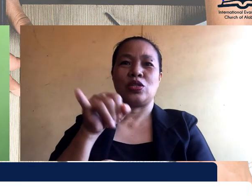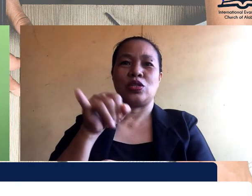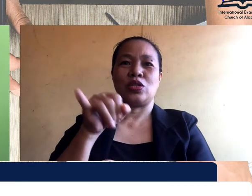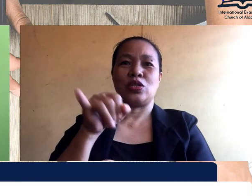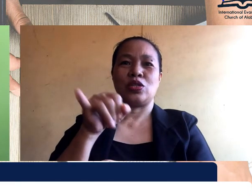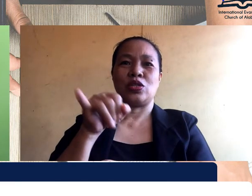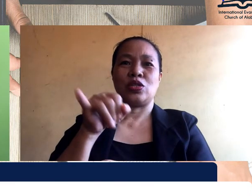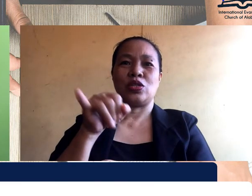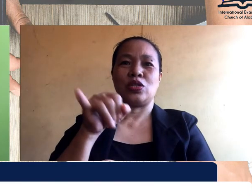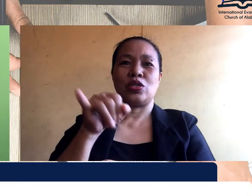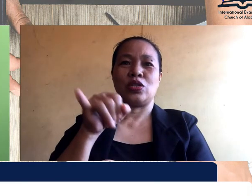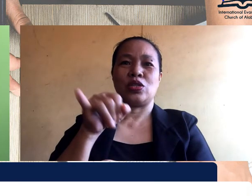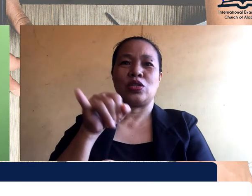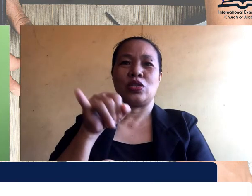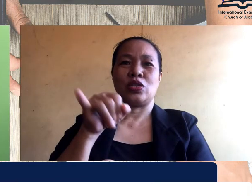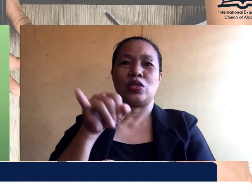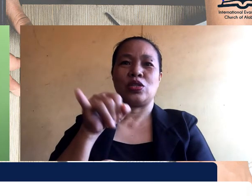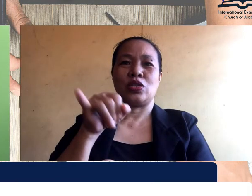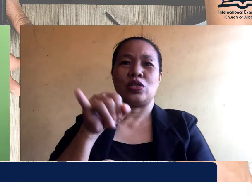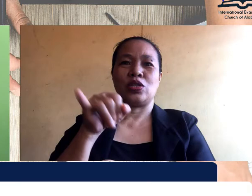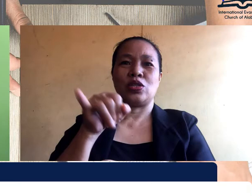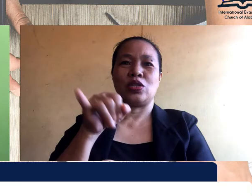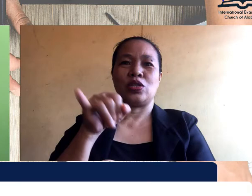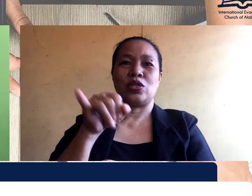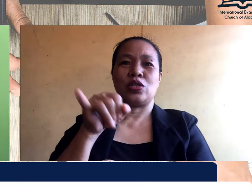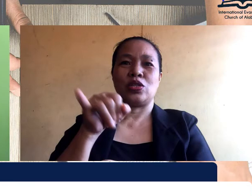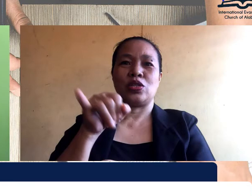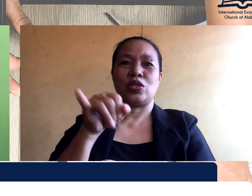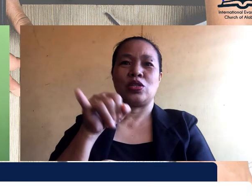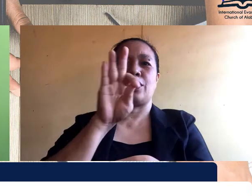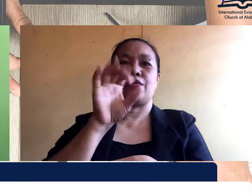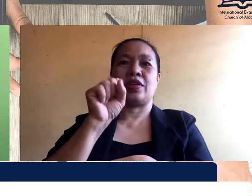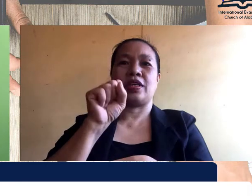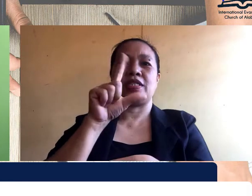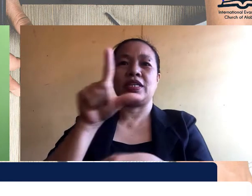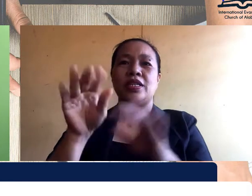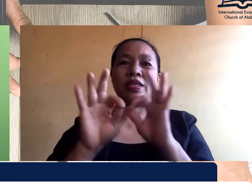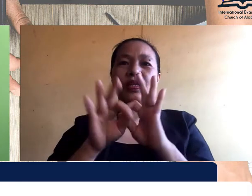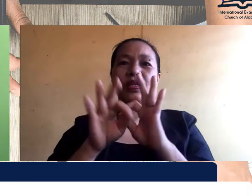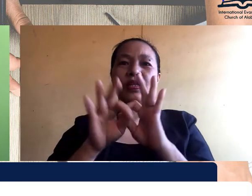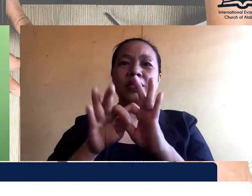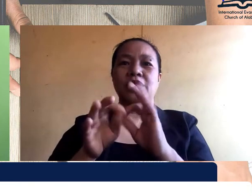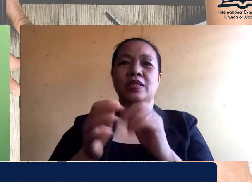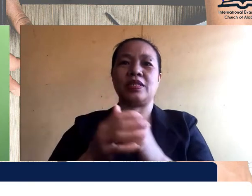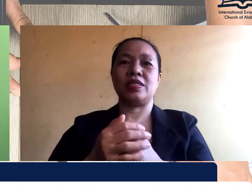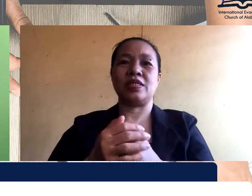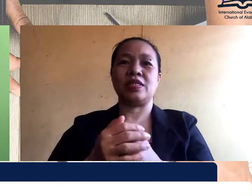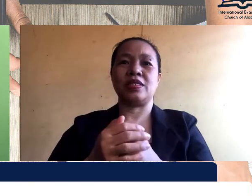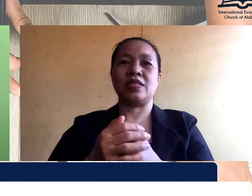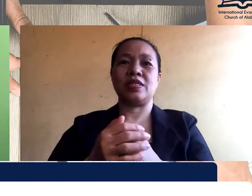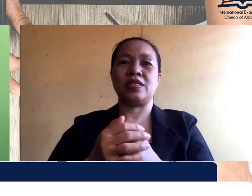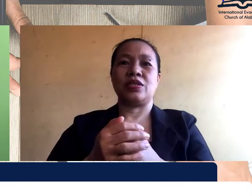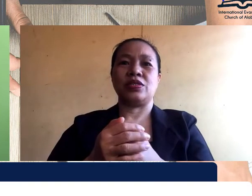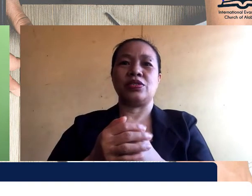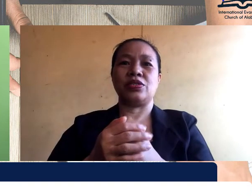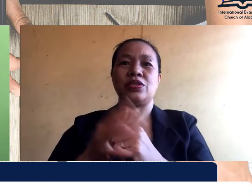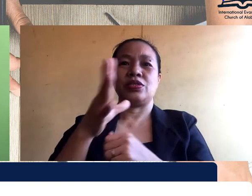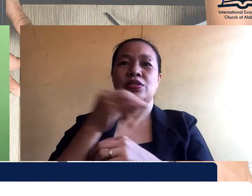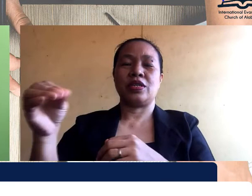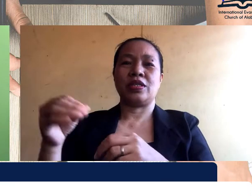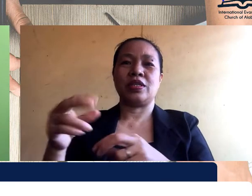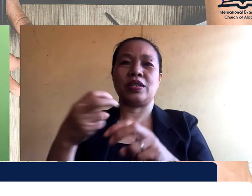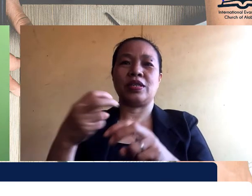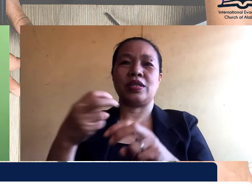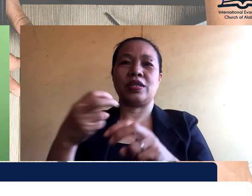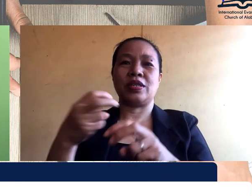interpreters. Ayan, at tayo po ay magpapatuloy na sa ating devotion